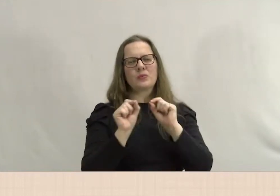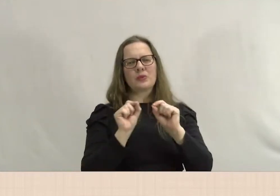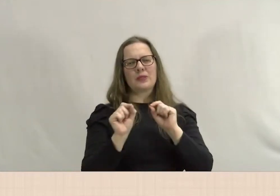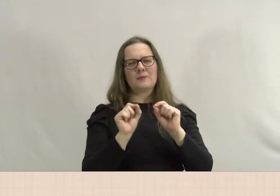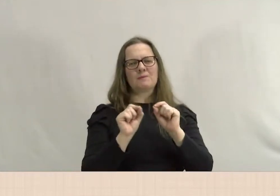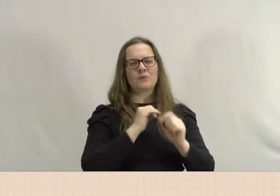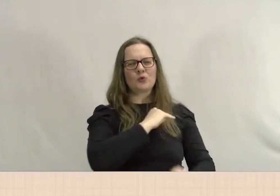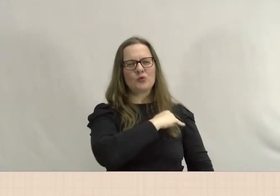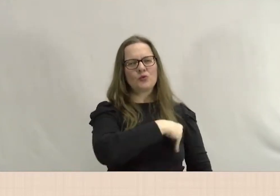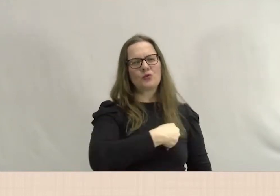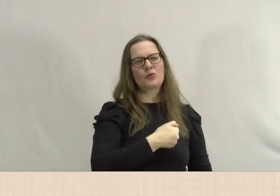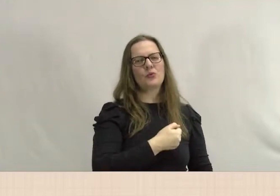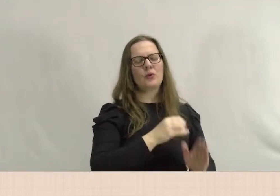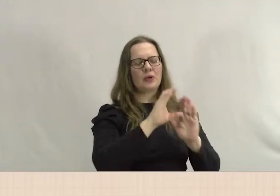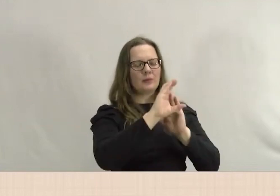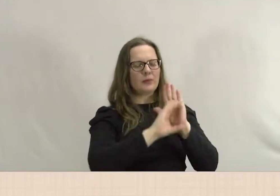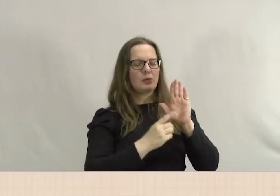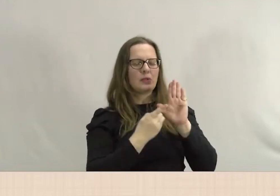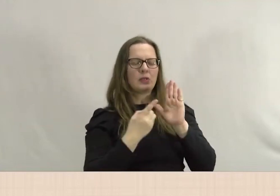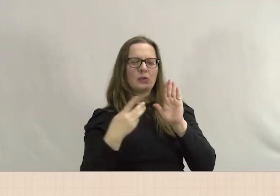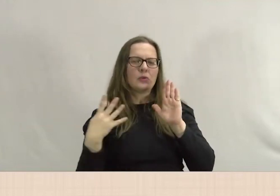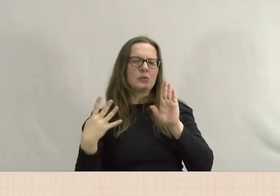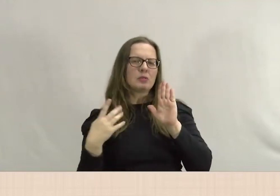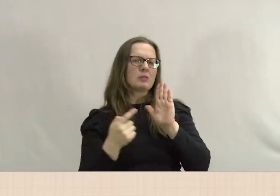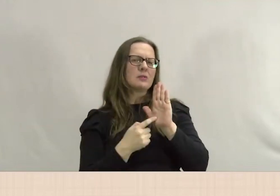olhada. O que ele disse em João 14?